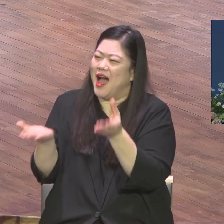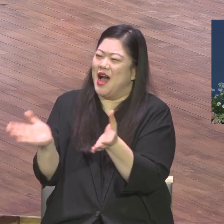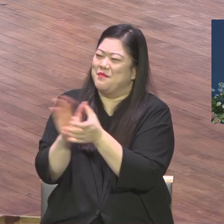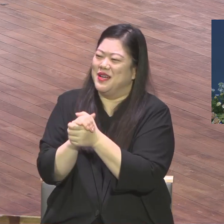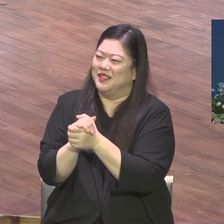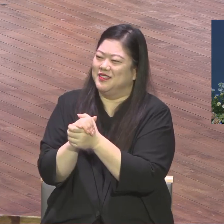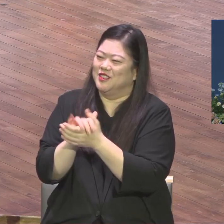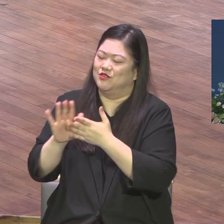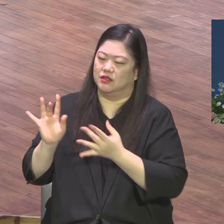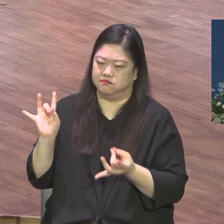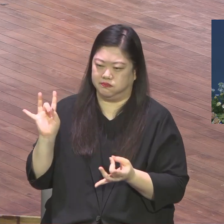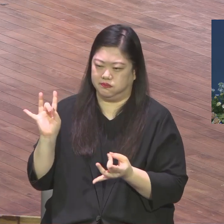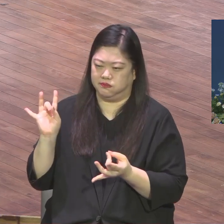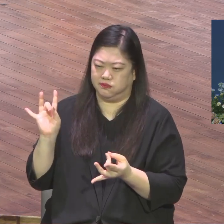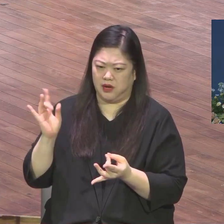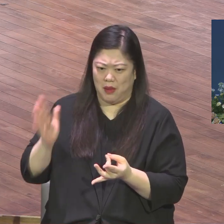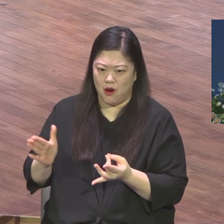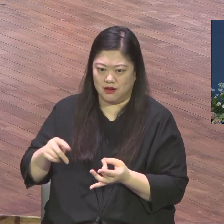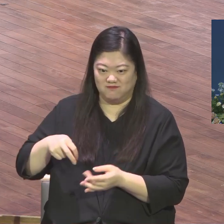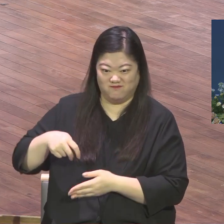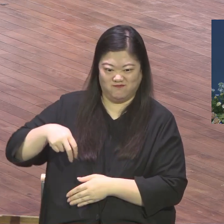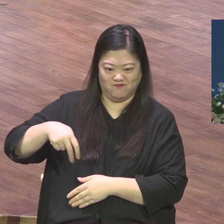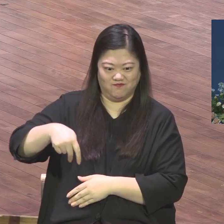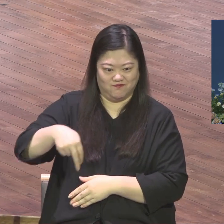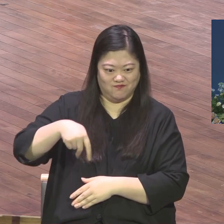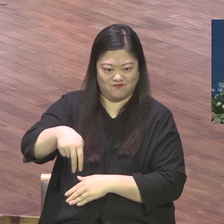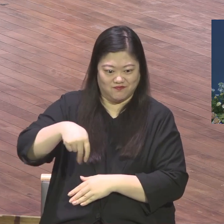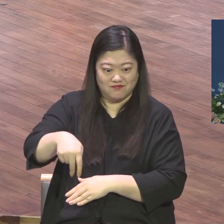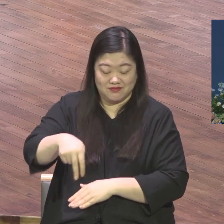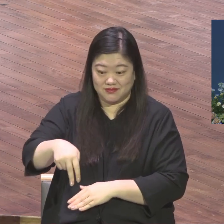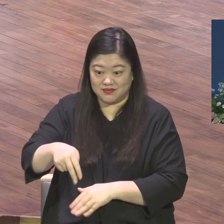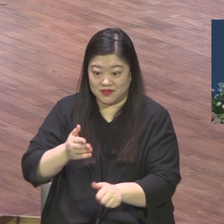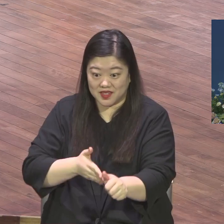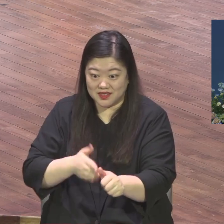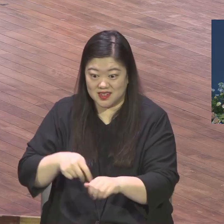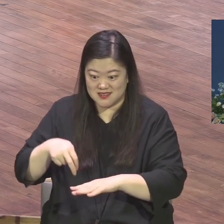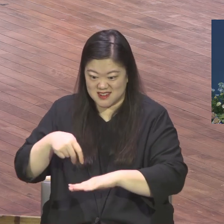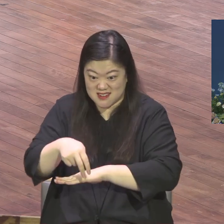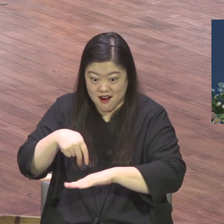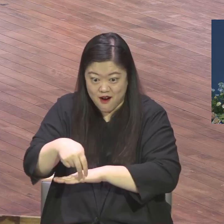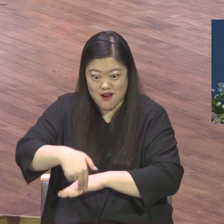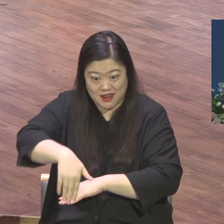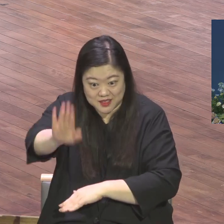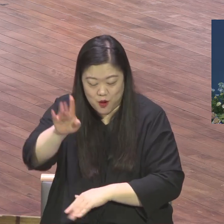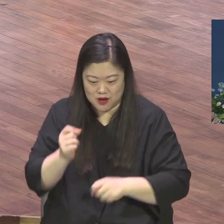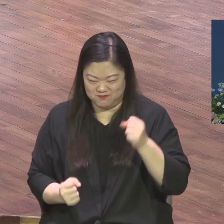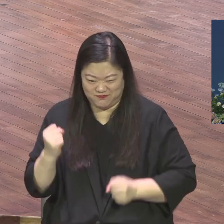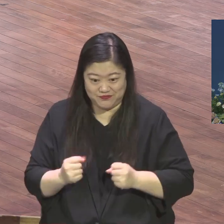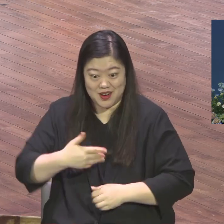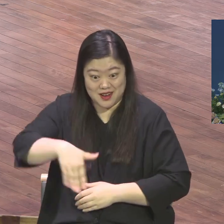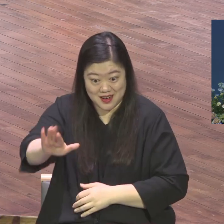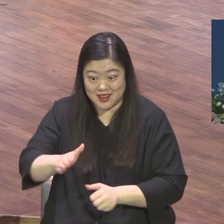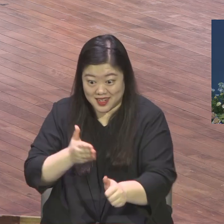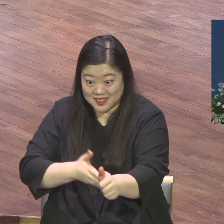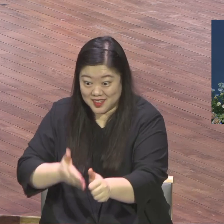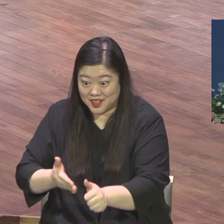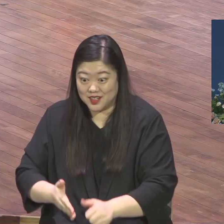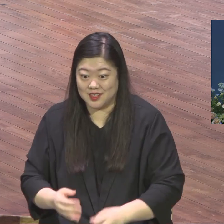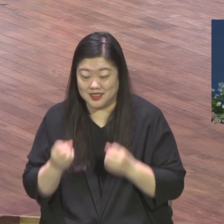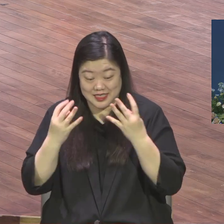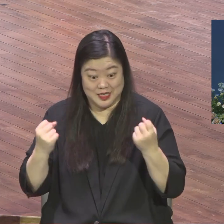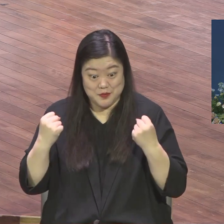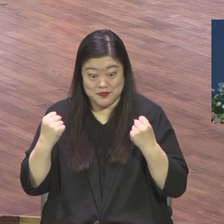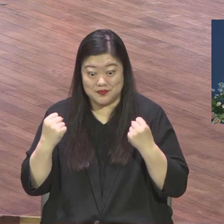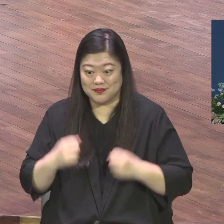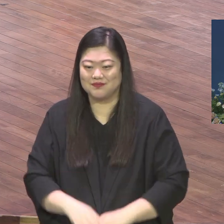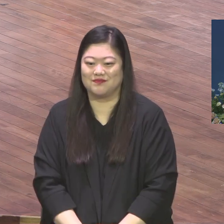좀 걸어보자. 아멘. 걸었네, 뛰었네, 찬양했네. 아, 힘 얻으시기